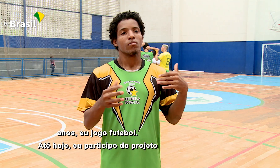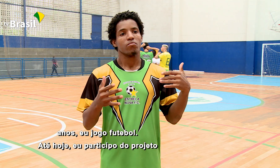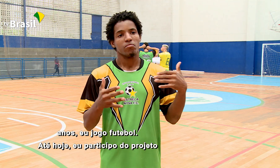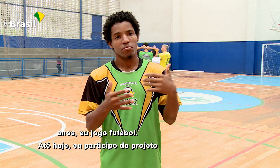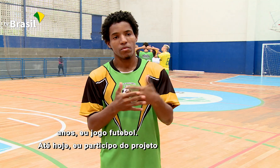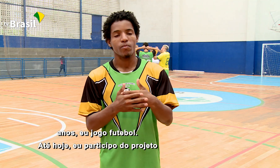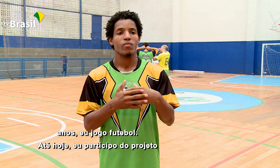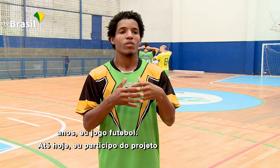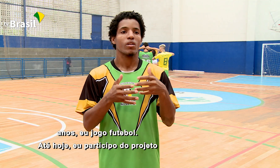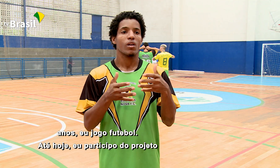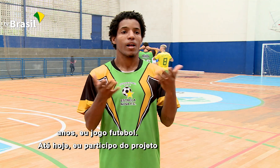futebol.